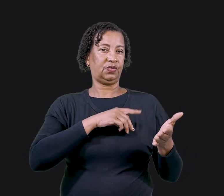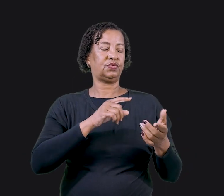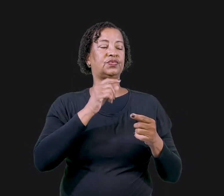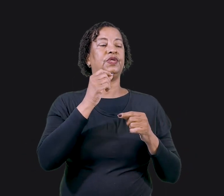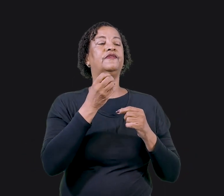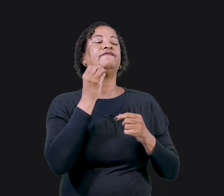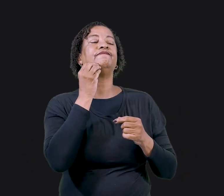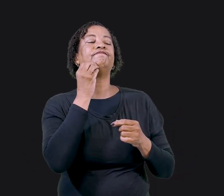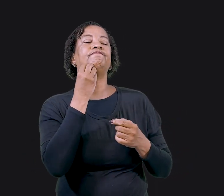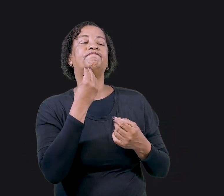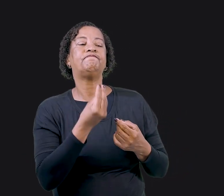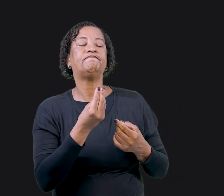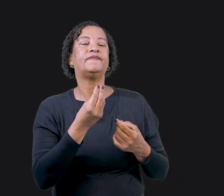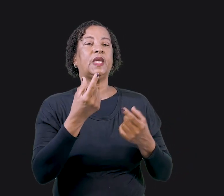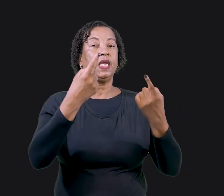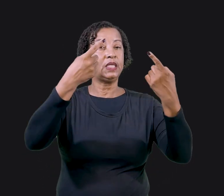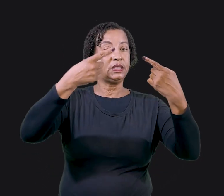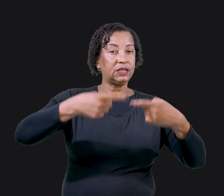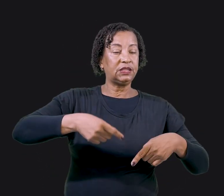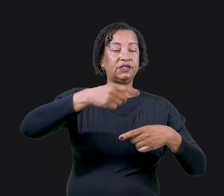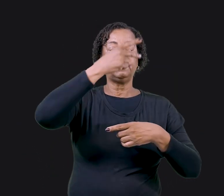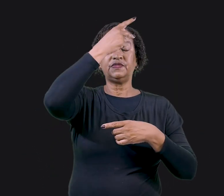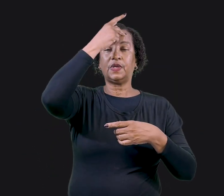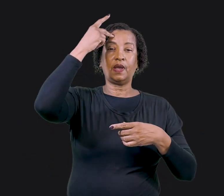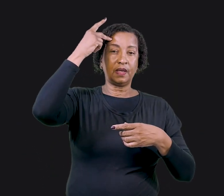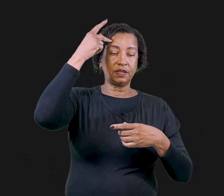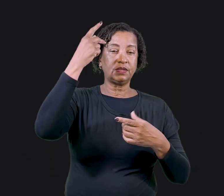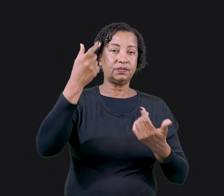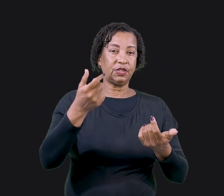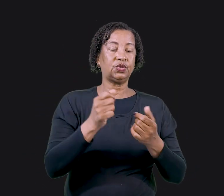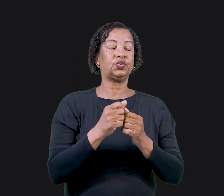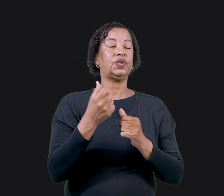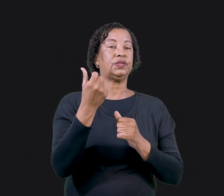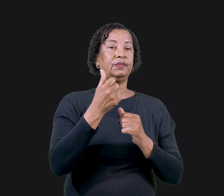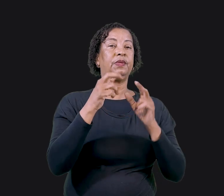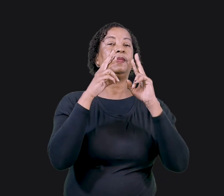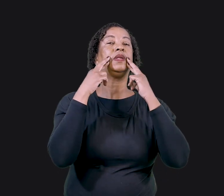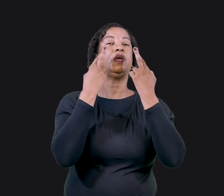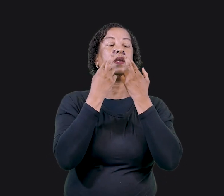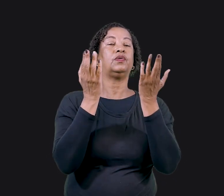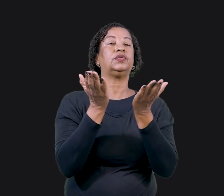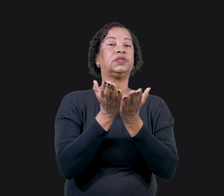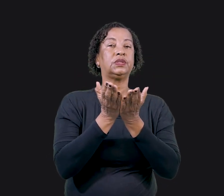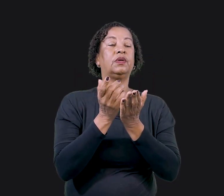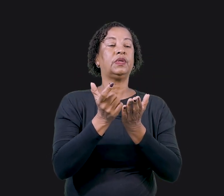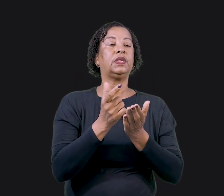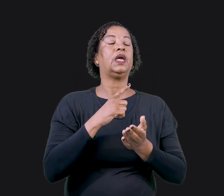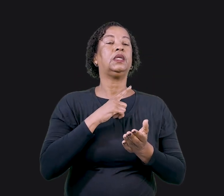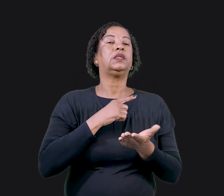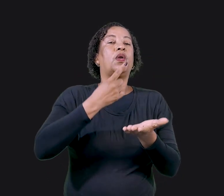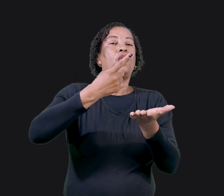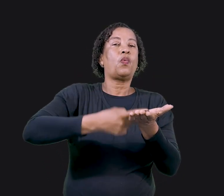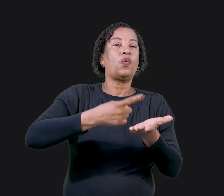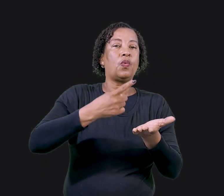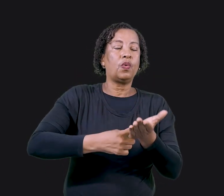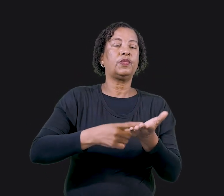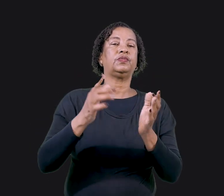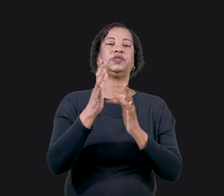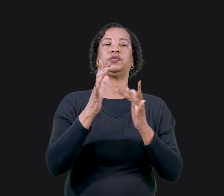veredito. Jesus desafia aqueles que participaram do primeiro retiro espiritual cristão a assumirem um compromisso com ele, fazendo as seguintes